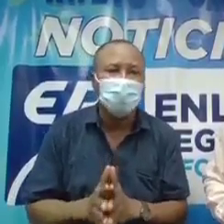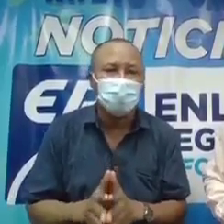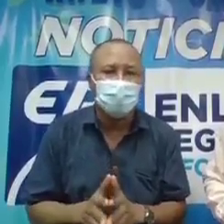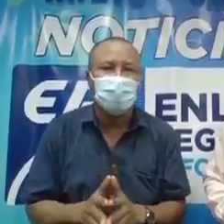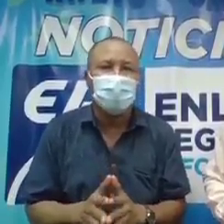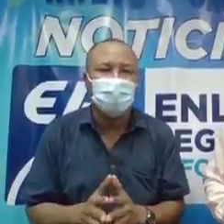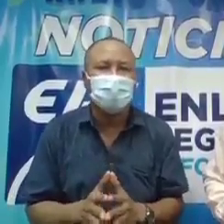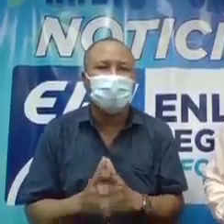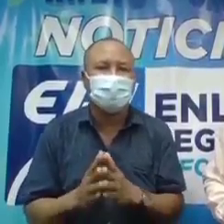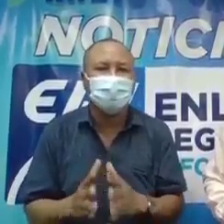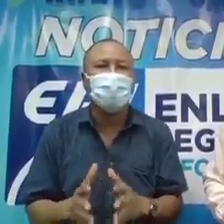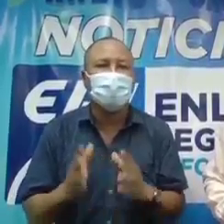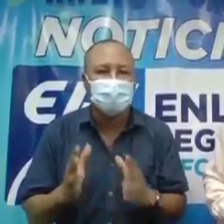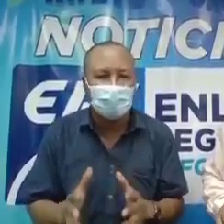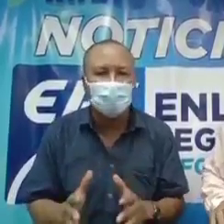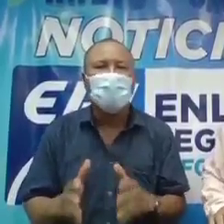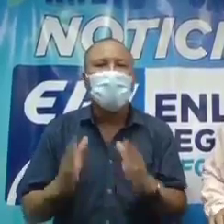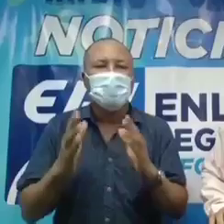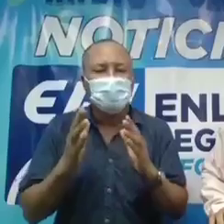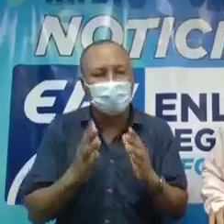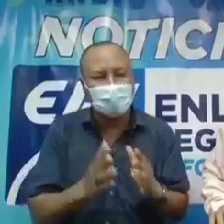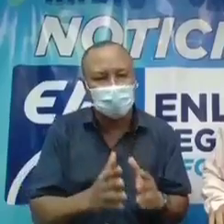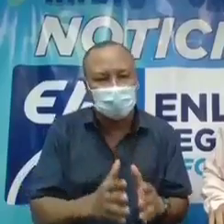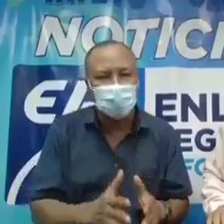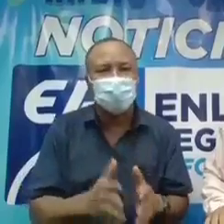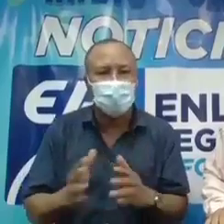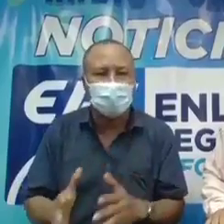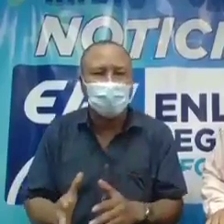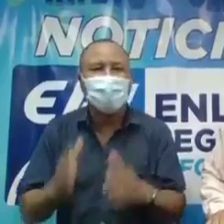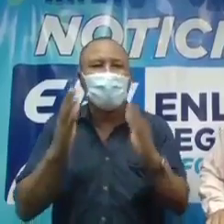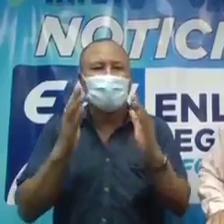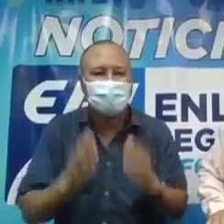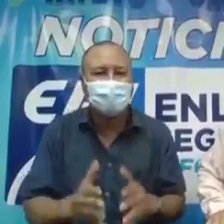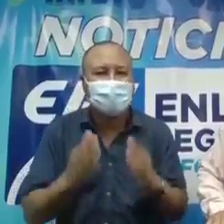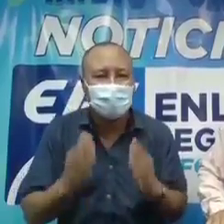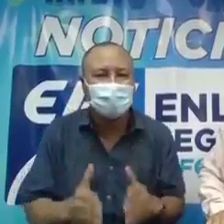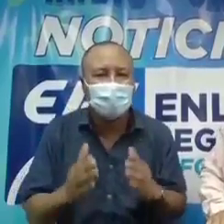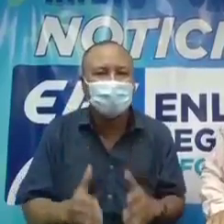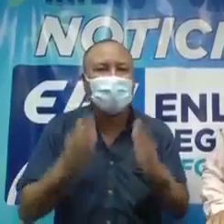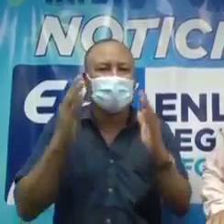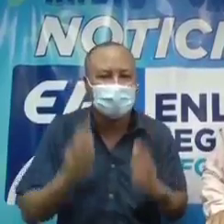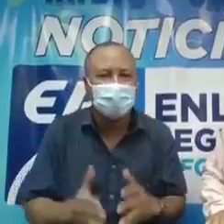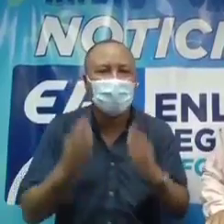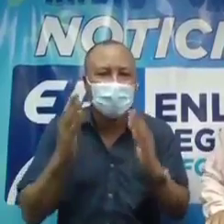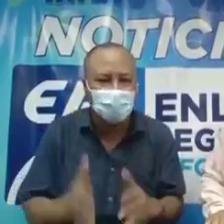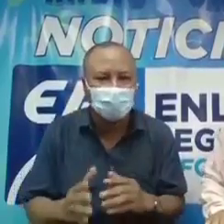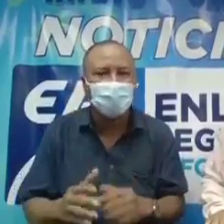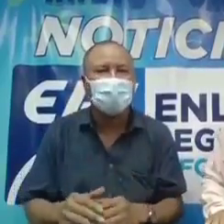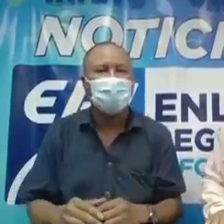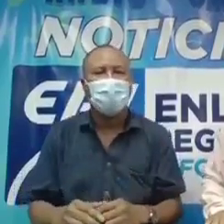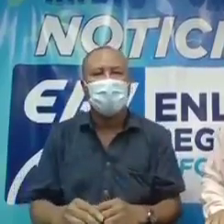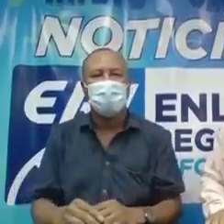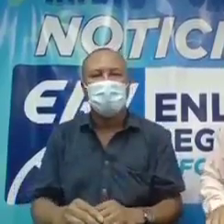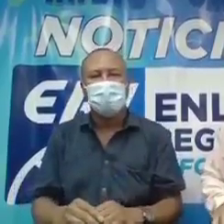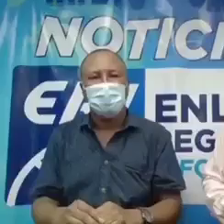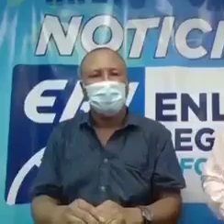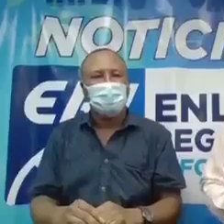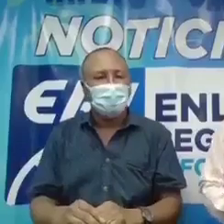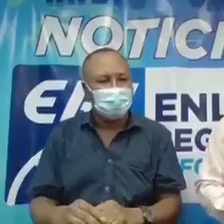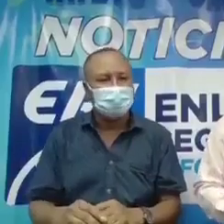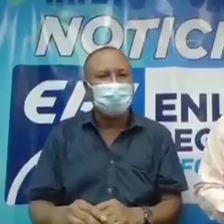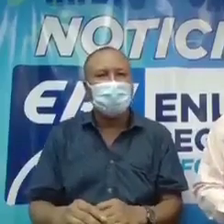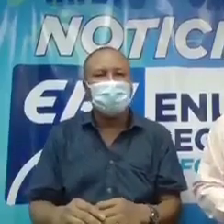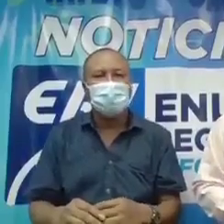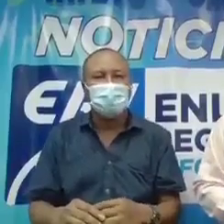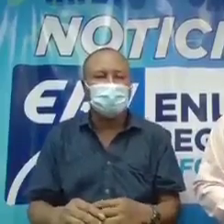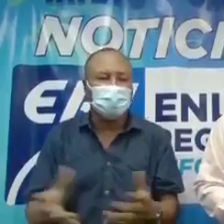los funcionarios públicos estamos obligados por la Constitución y la ley a hacer estrictamente lo que termina la norma. Ok, muchas gracias,